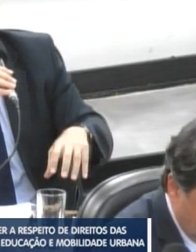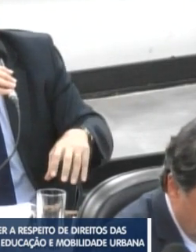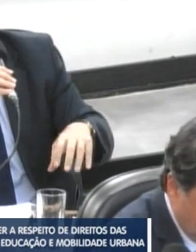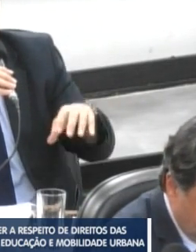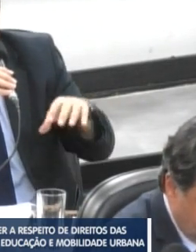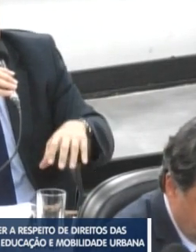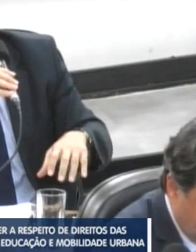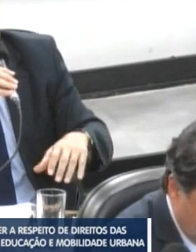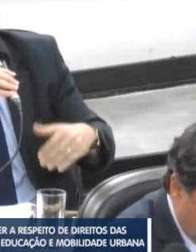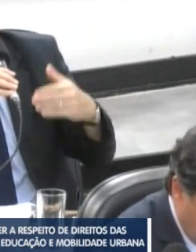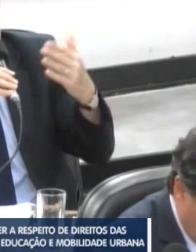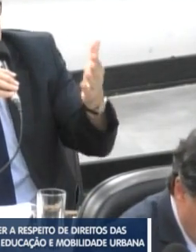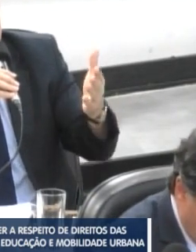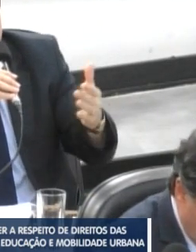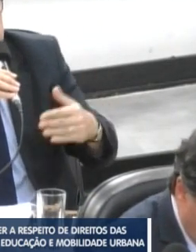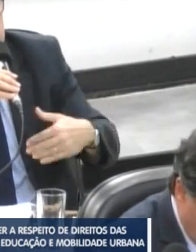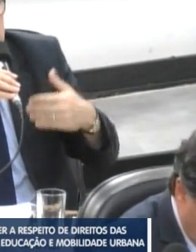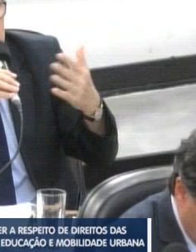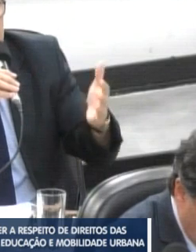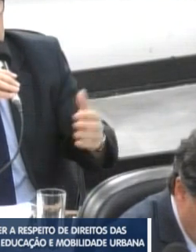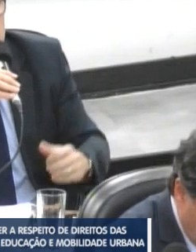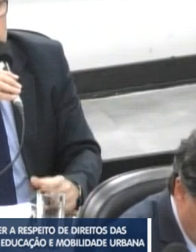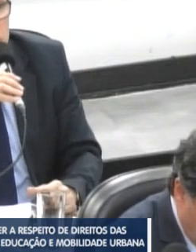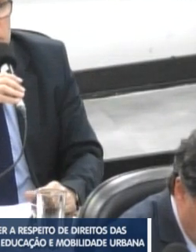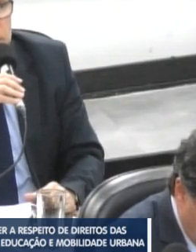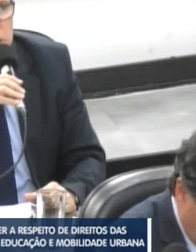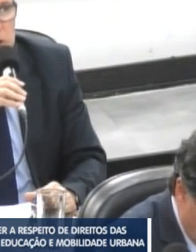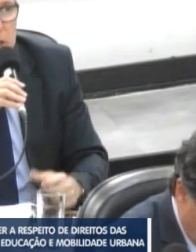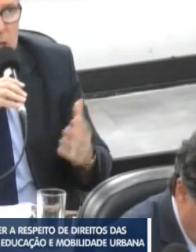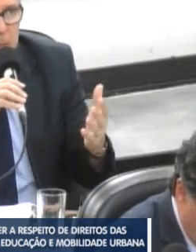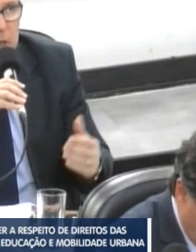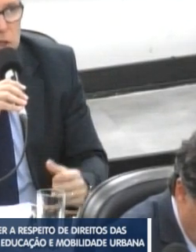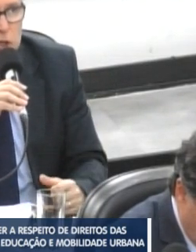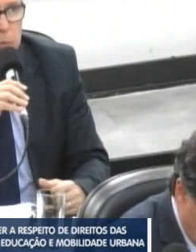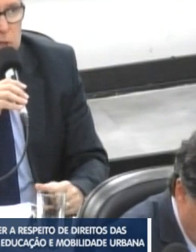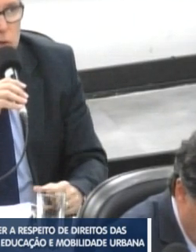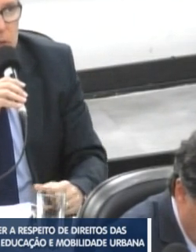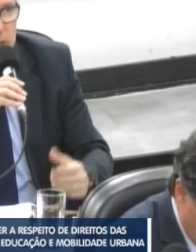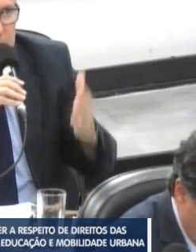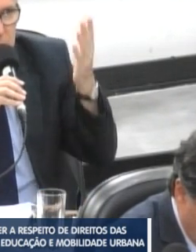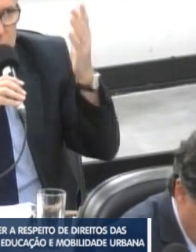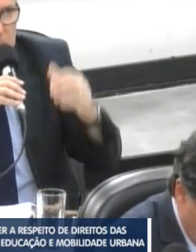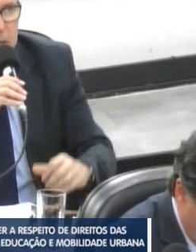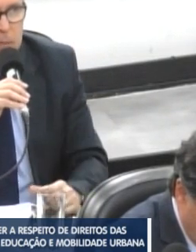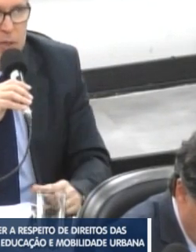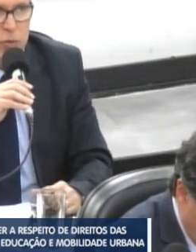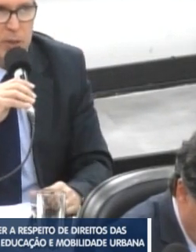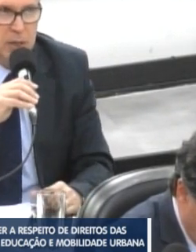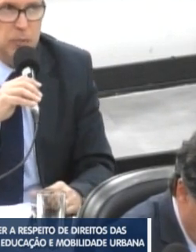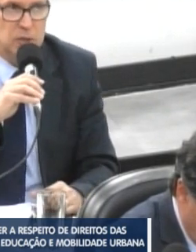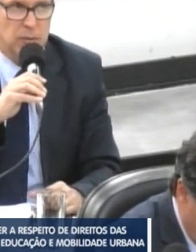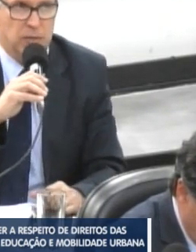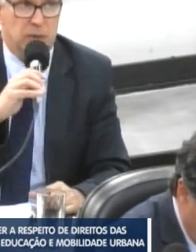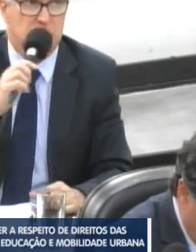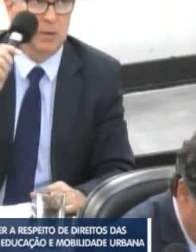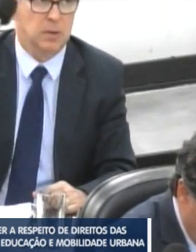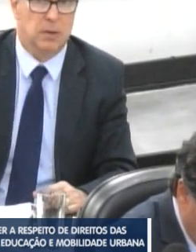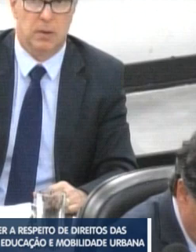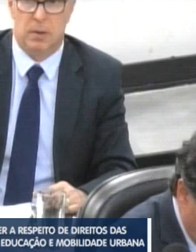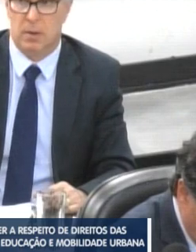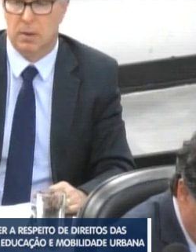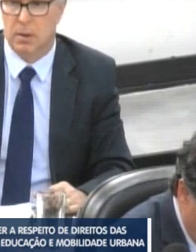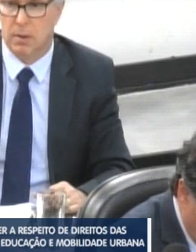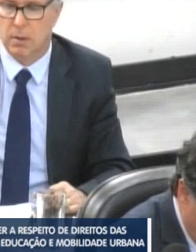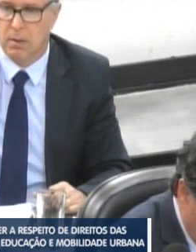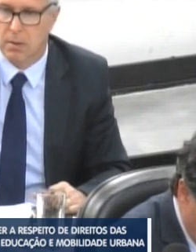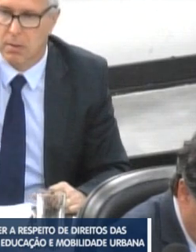de iniciativa desta Câmara, estamos à disposição. Traga sugestões para a gente aí, para que a gente possa ajudar nessa causa. Parabéns e obrigado mais uma vez. Ok,